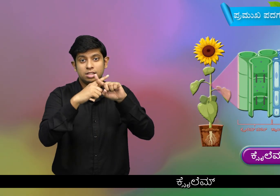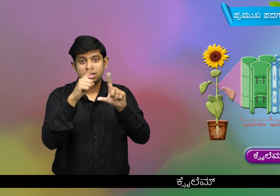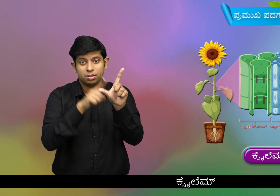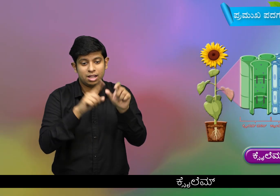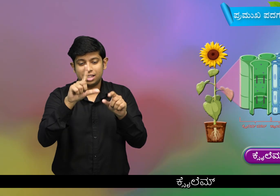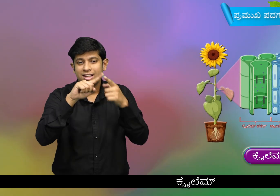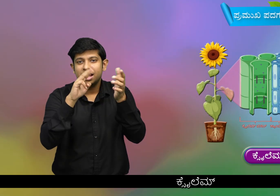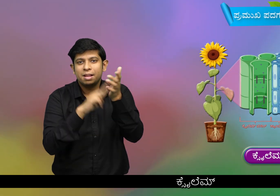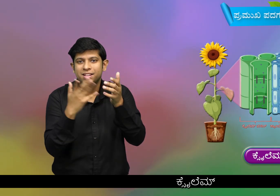ಕಸೈಲಮ್,